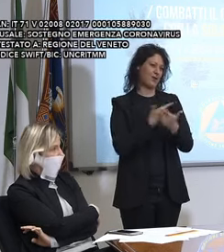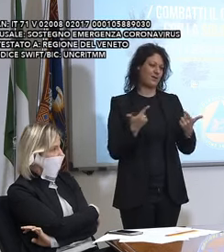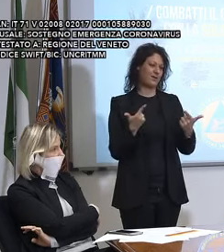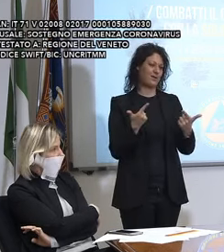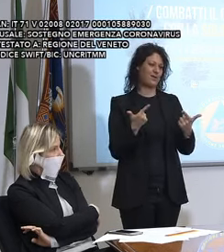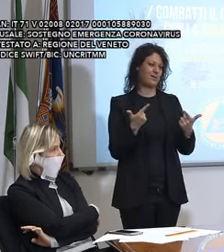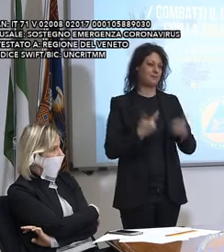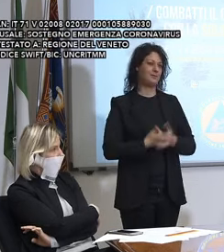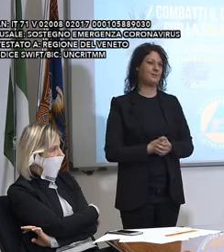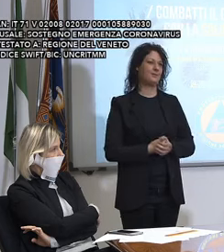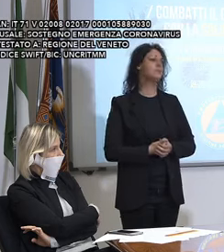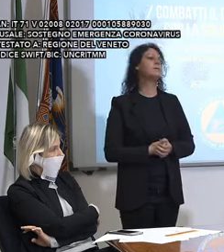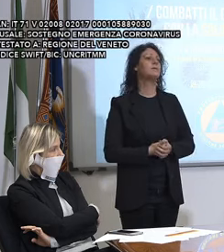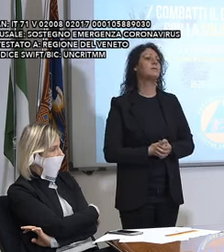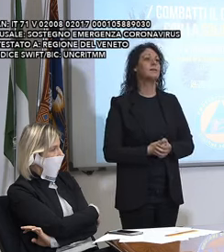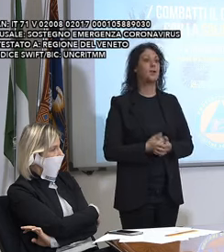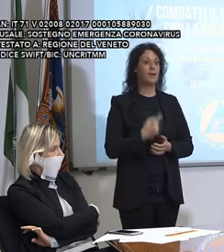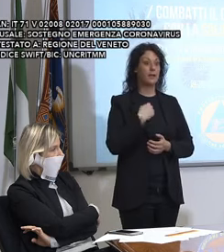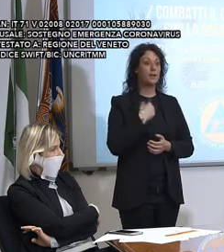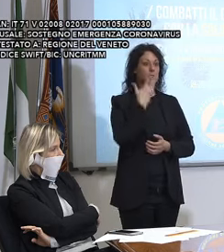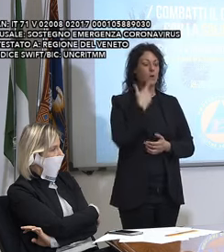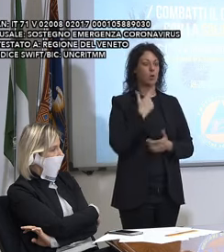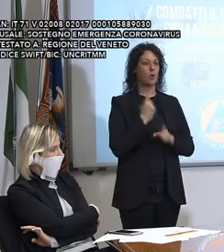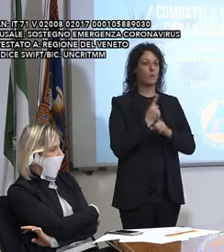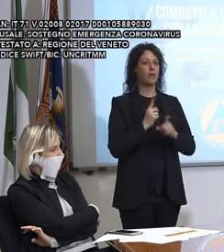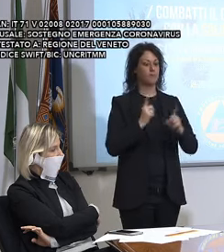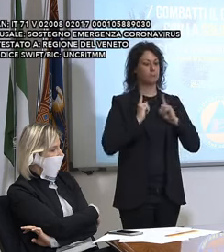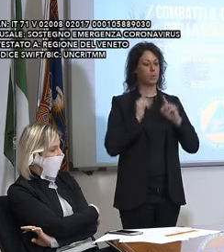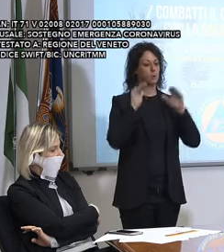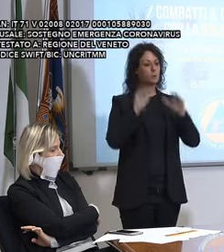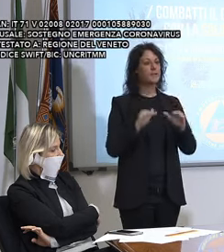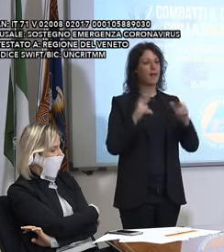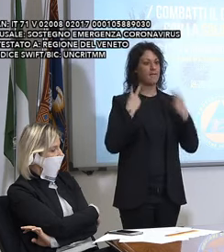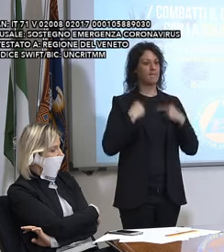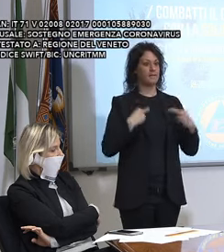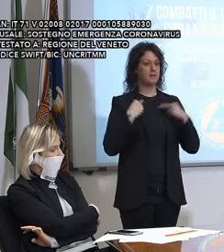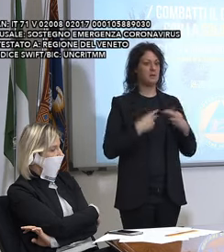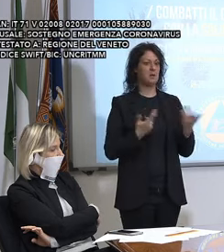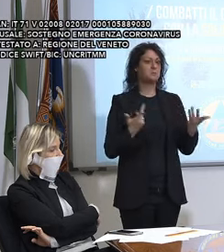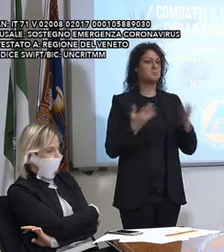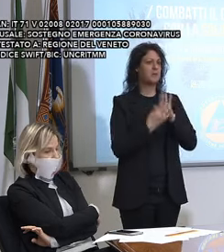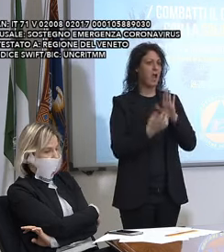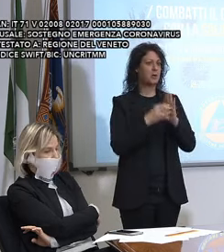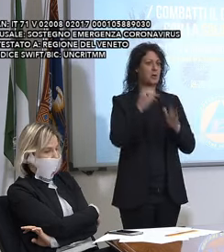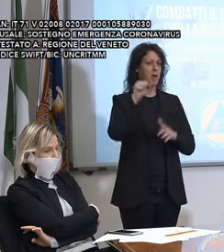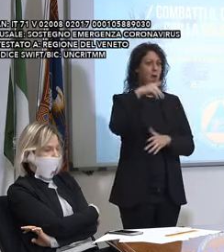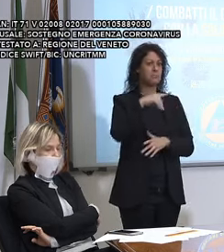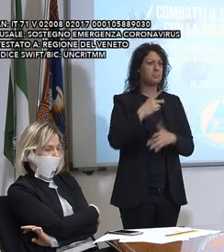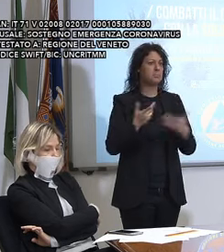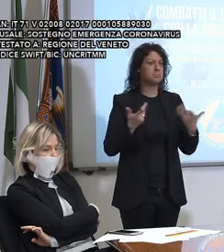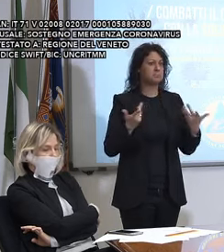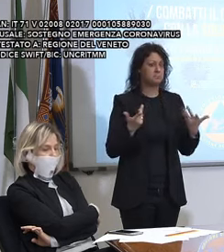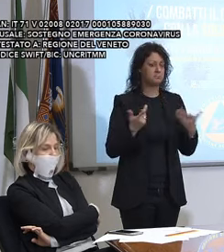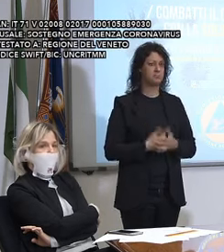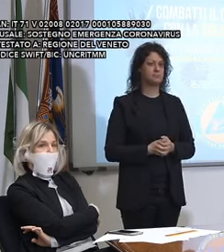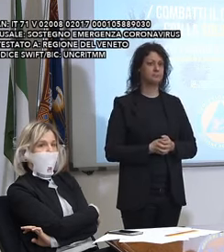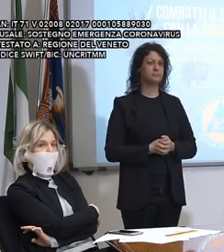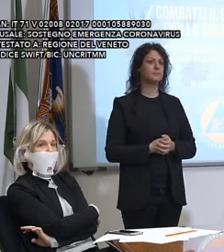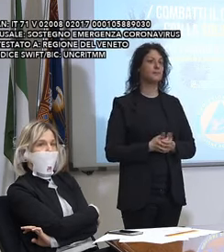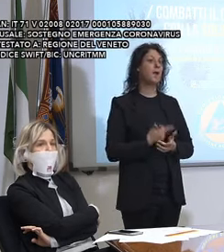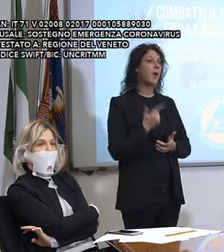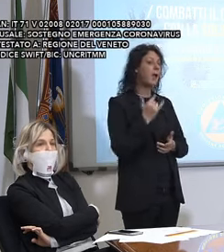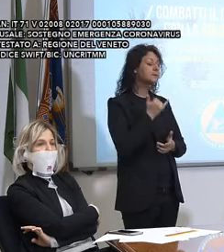Io tengo la mia vita, scarico l'app, cioè, sarà mia fatica anche a scaricare l'app. Ma pensiamo agli anziani